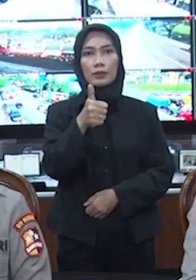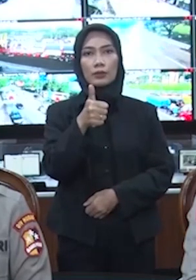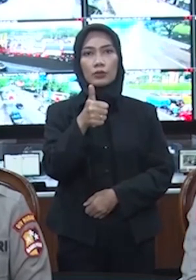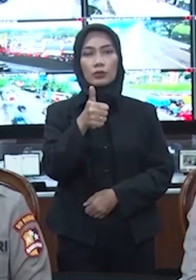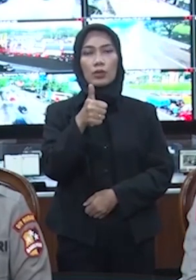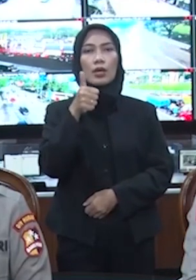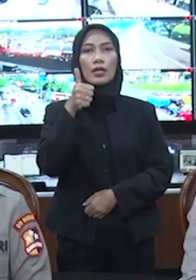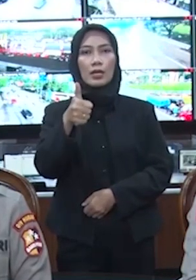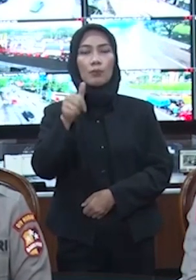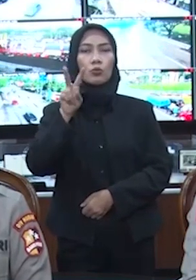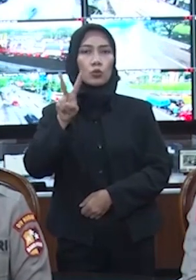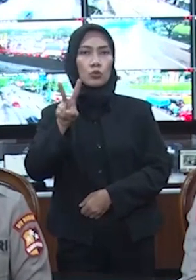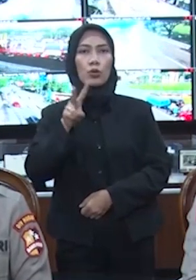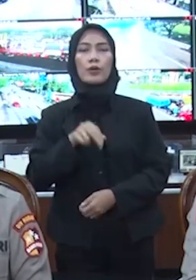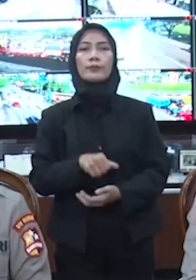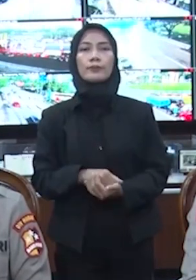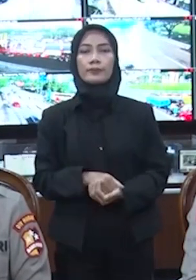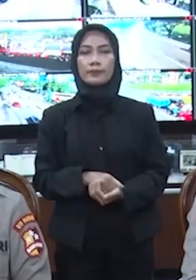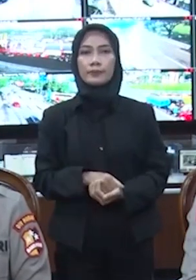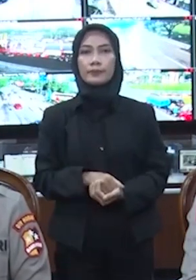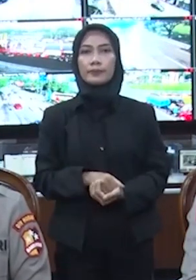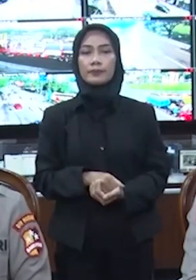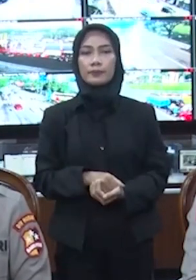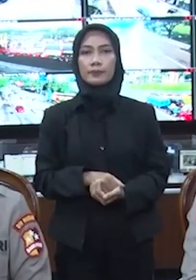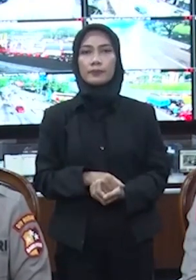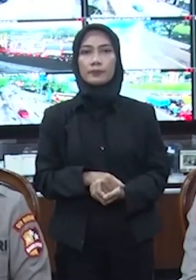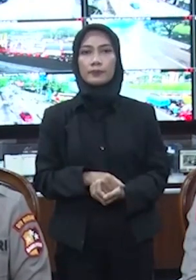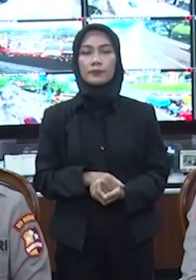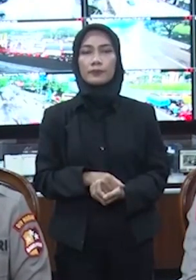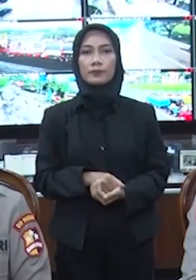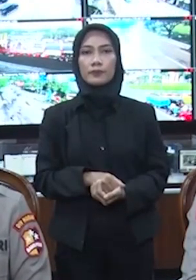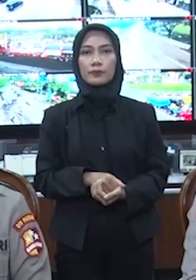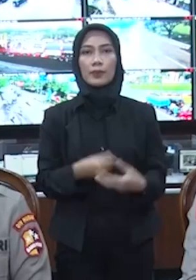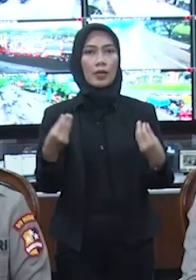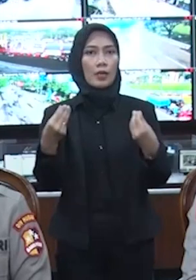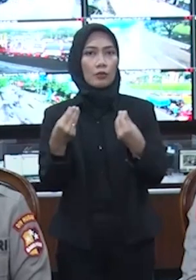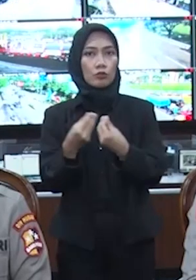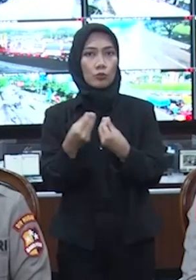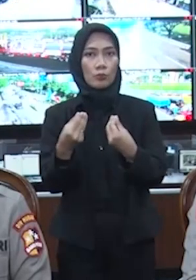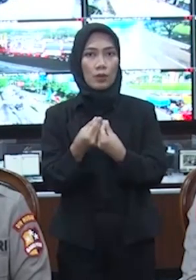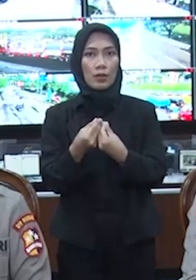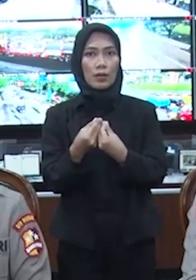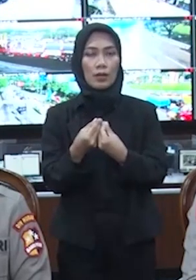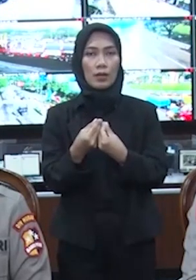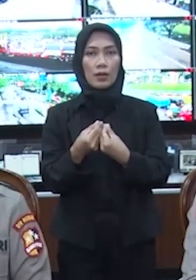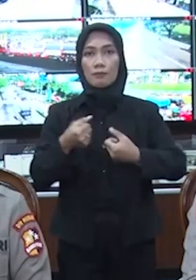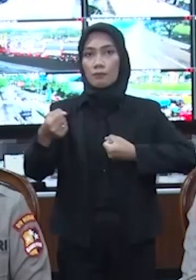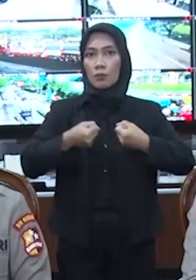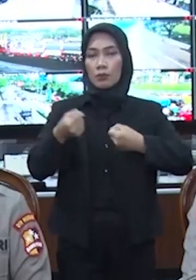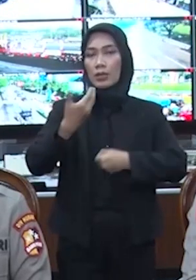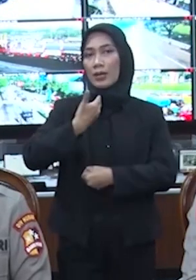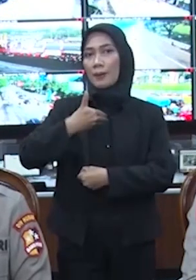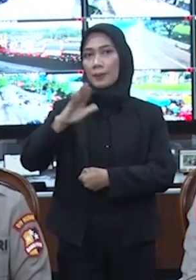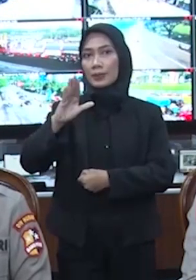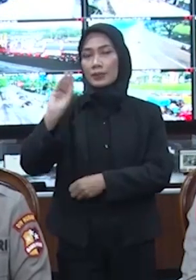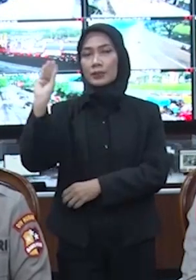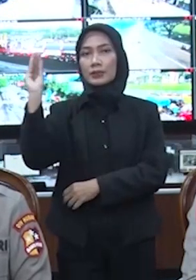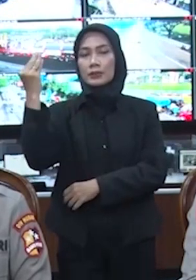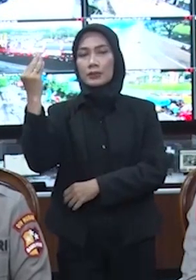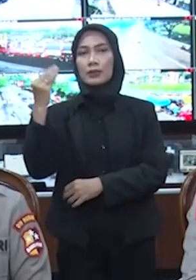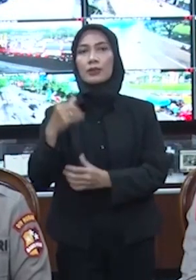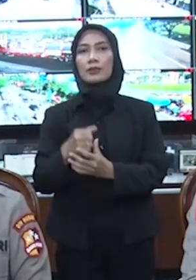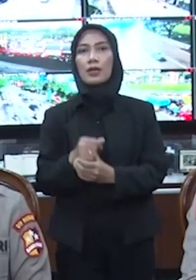7.662 kendaraan volume arus lalu lintas yang keluar Jakarta melalui GT